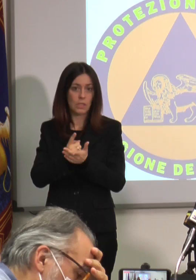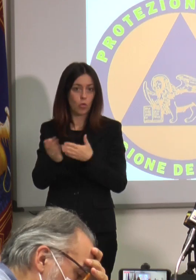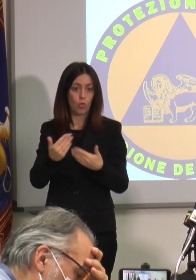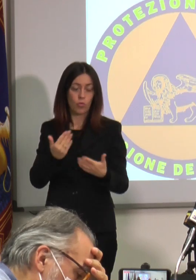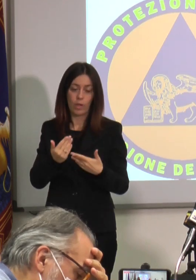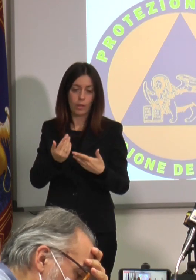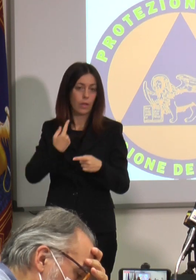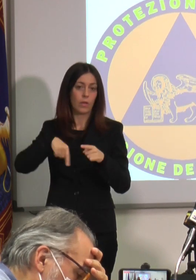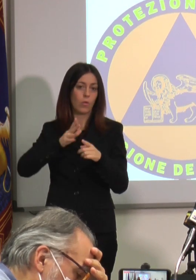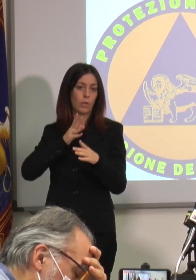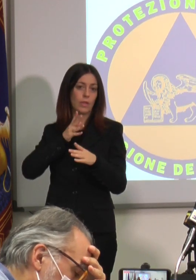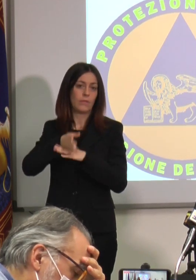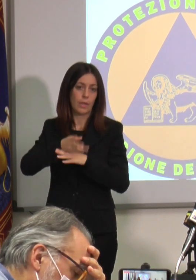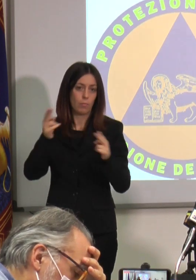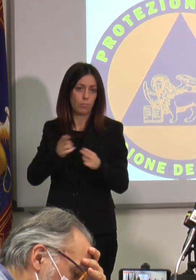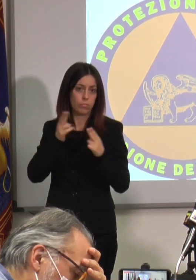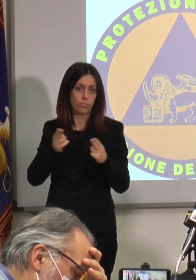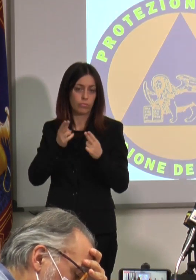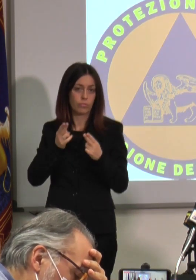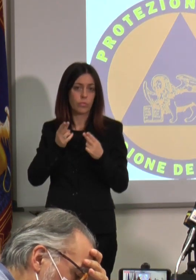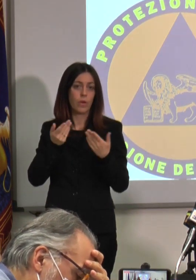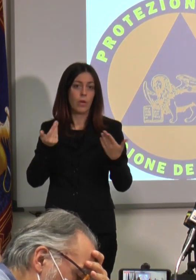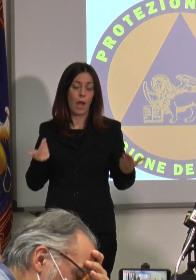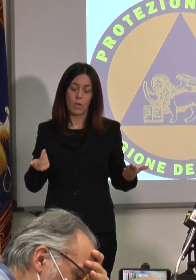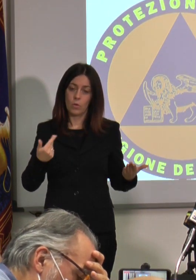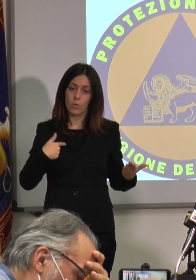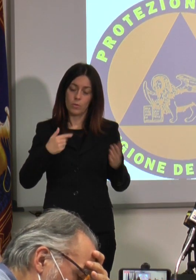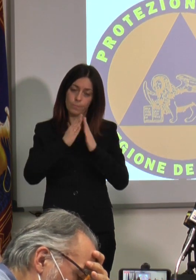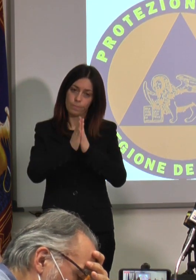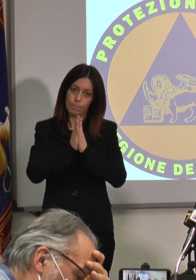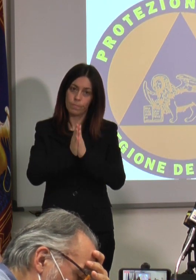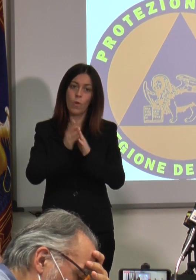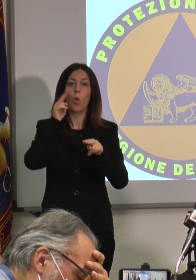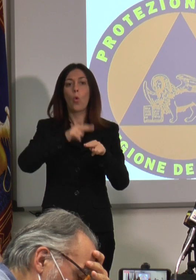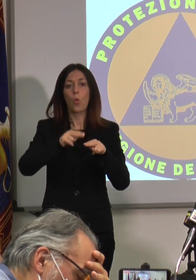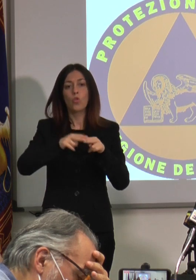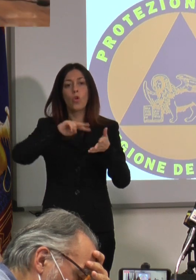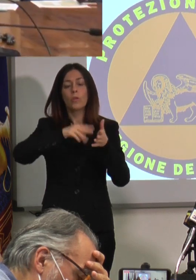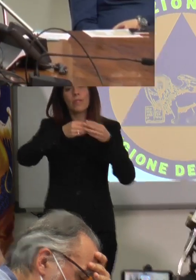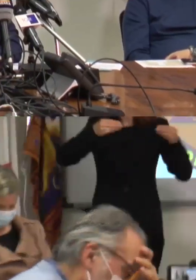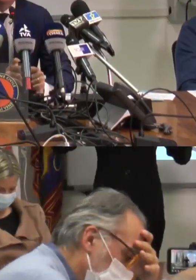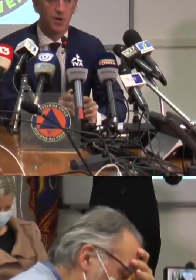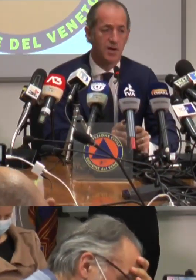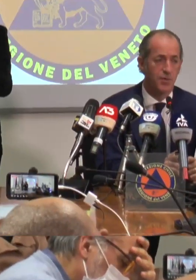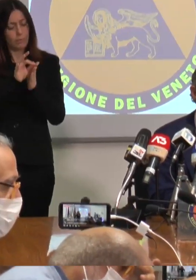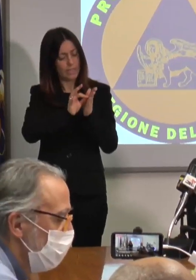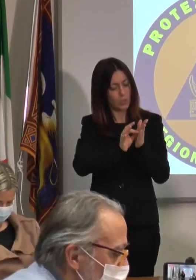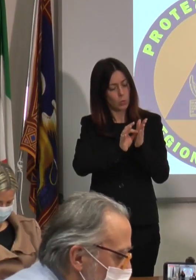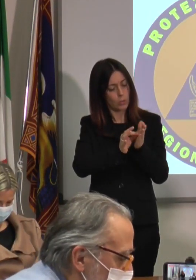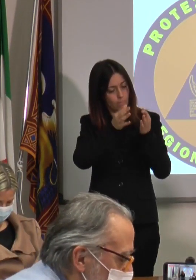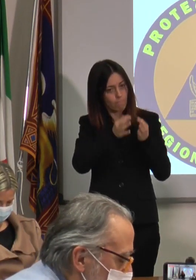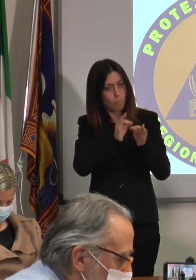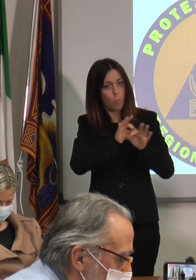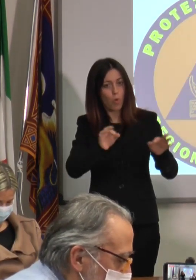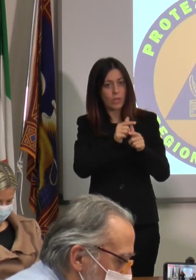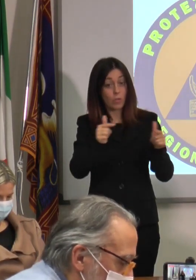E quindi per questo chiediamo l'uso dei dispositivi, delle mascherine ovunque. Però nei prossimi